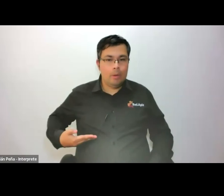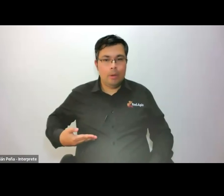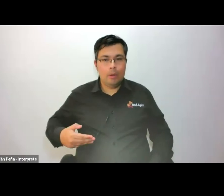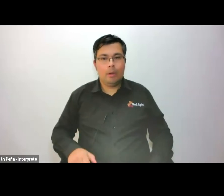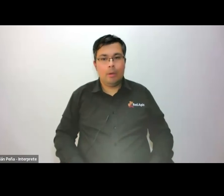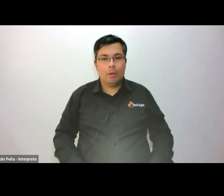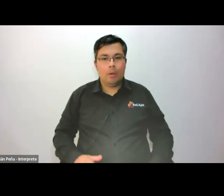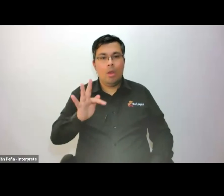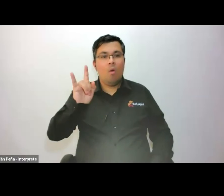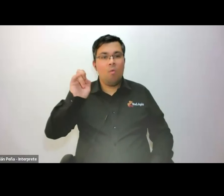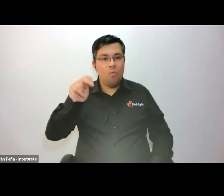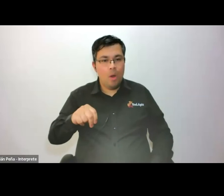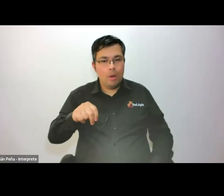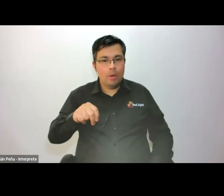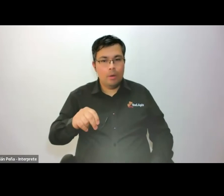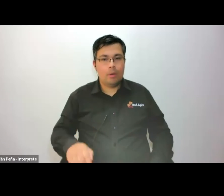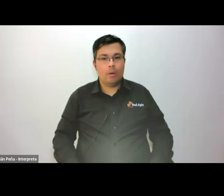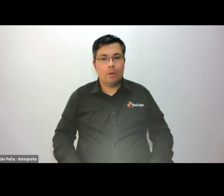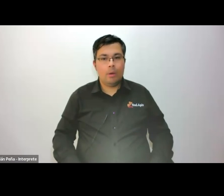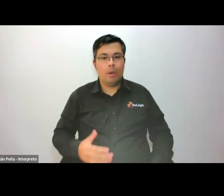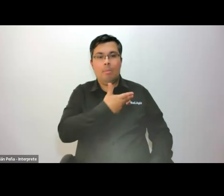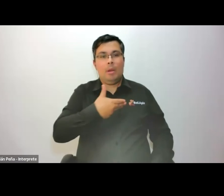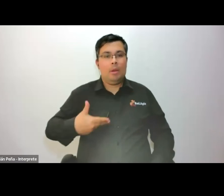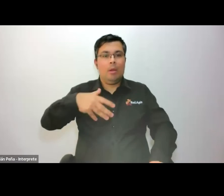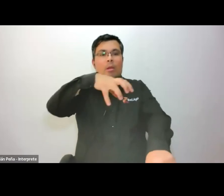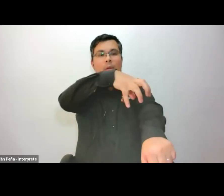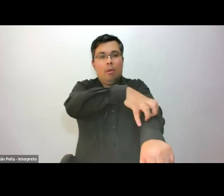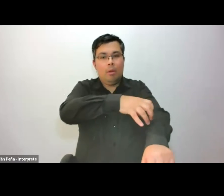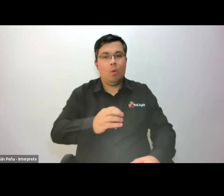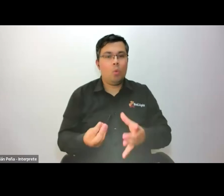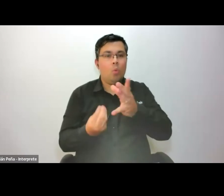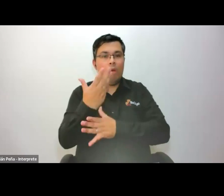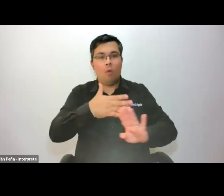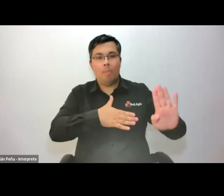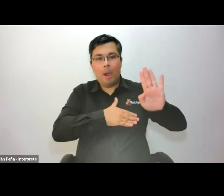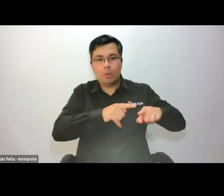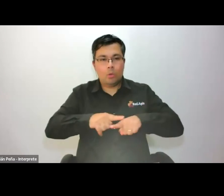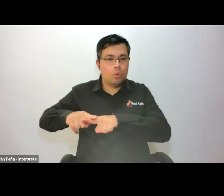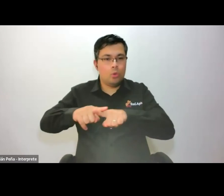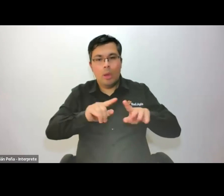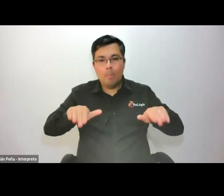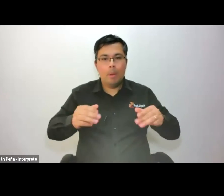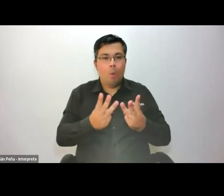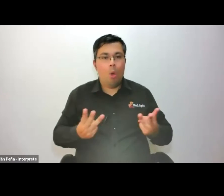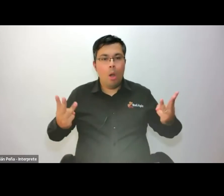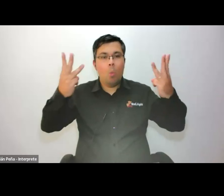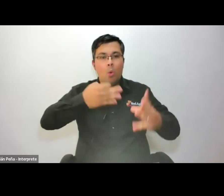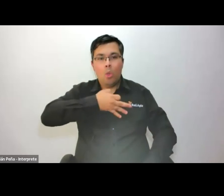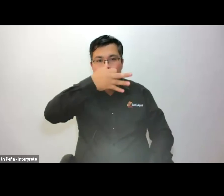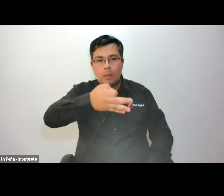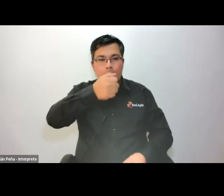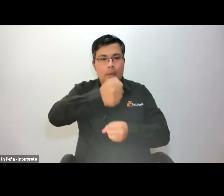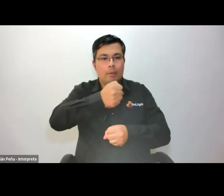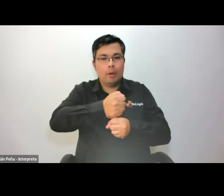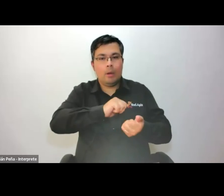social neuroinclusivo, que es la forma en que la ONU declara el trabajo de transformación para